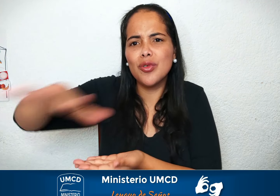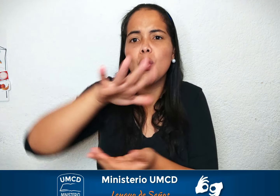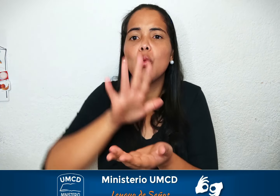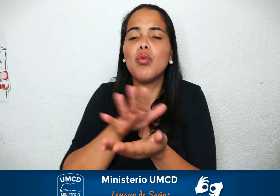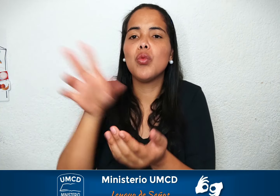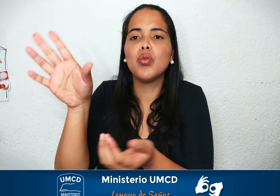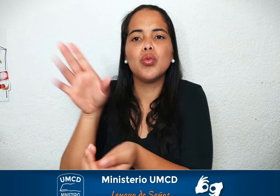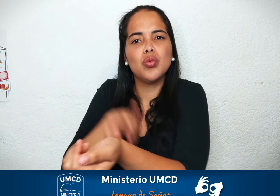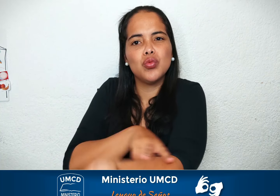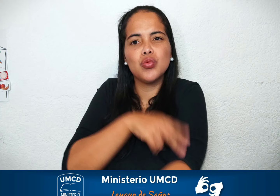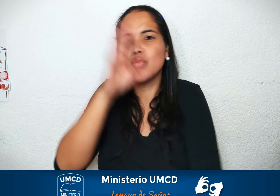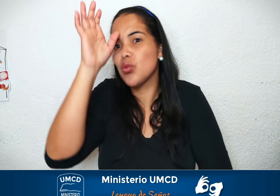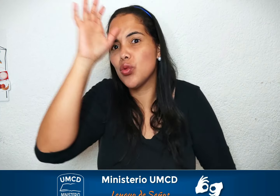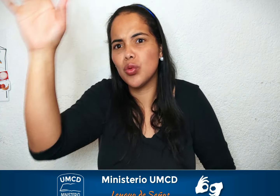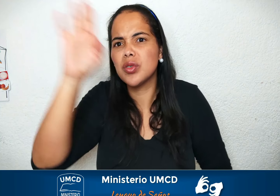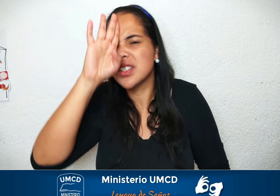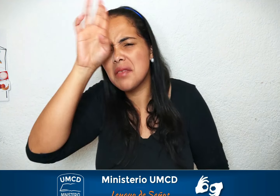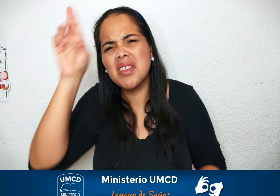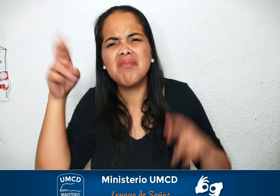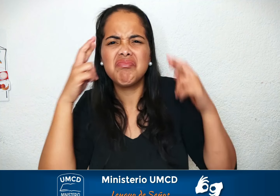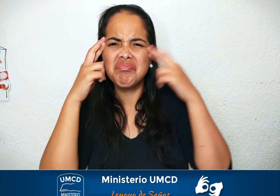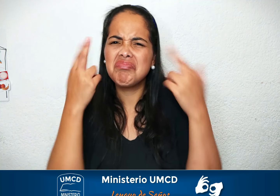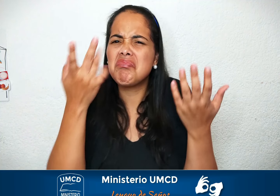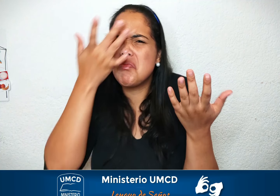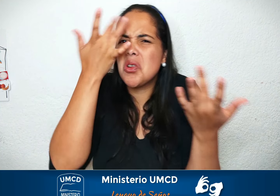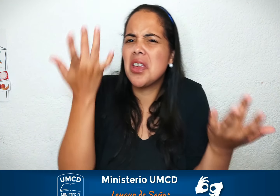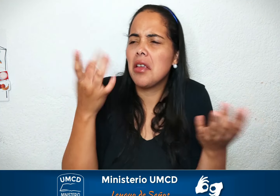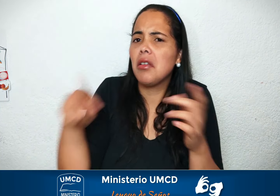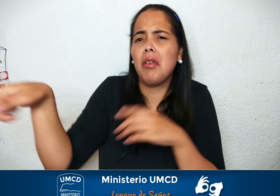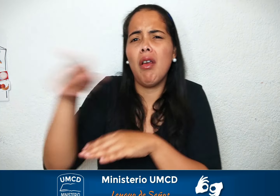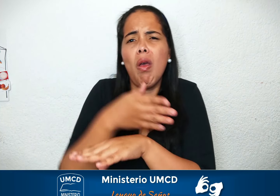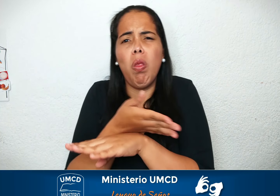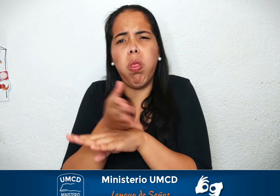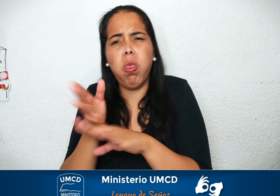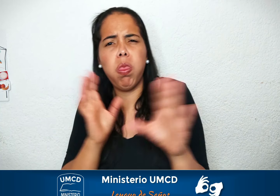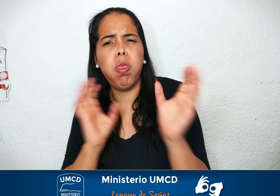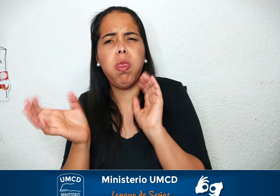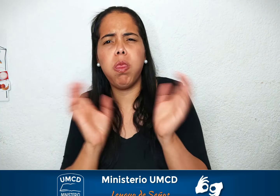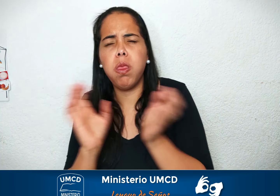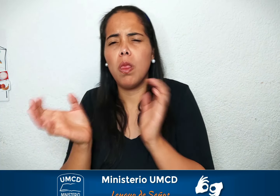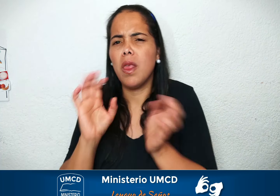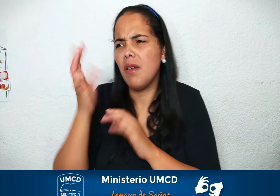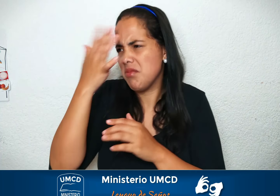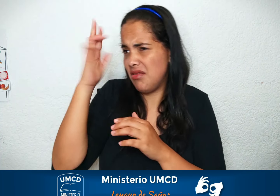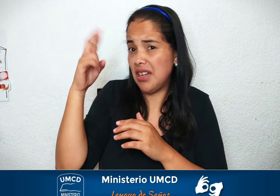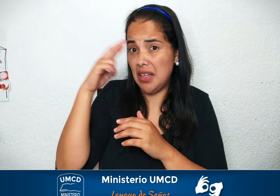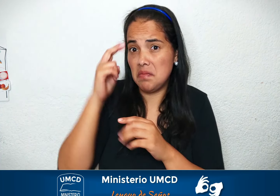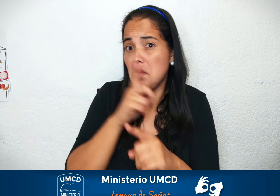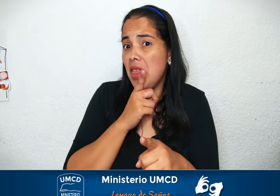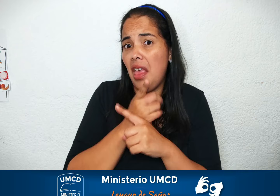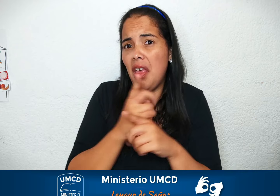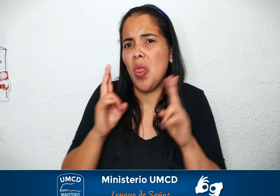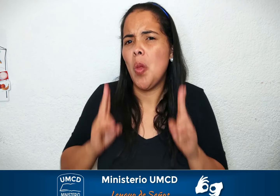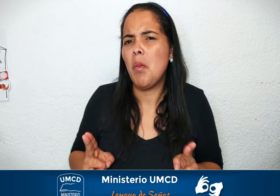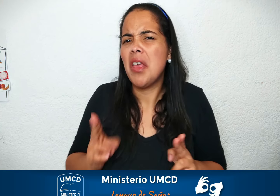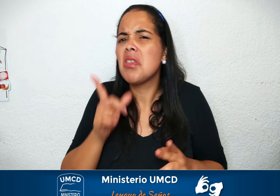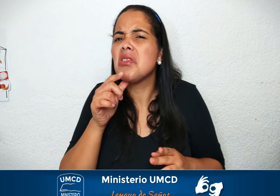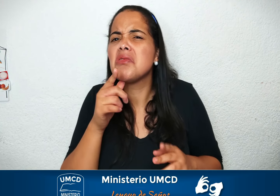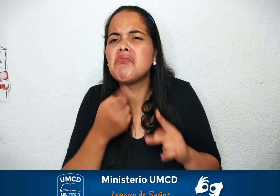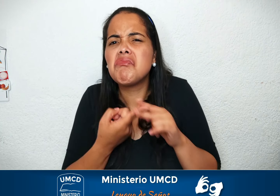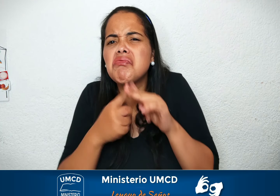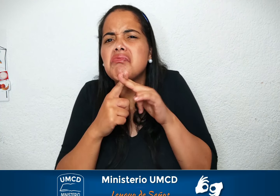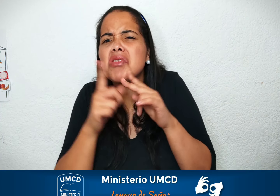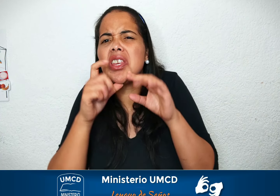de su cultura el enfrascarse en grandes conversaciones en donde la lógica humana